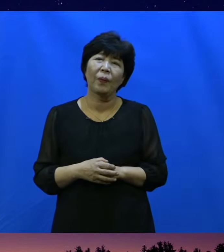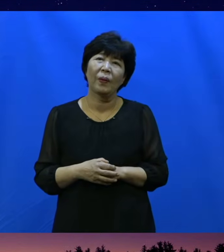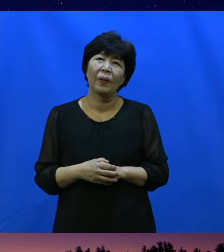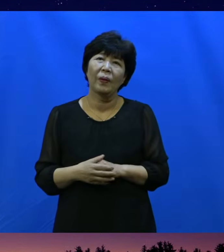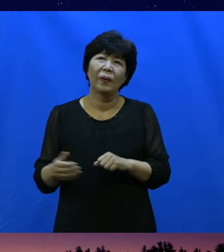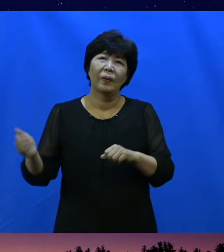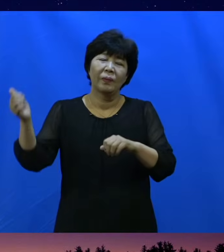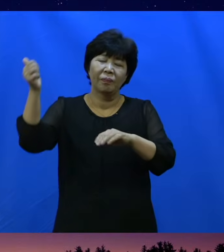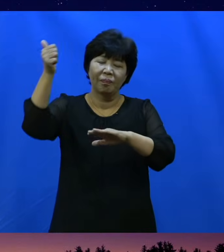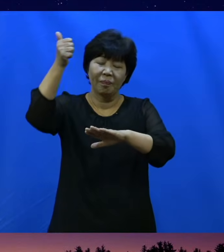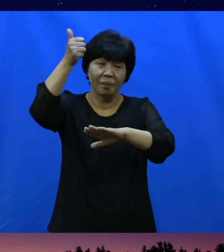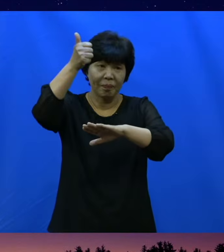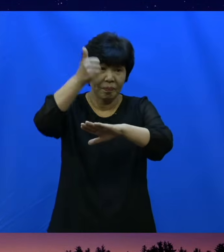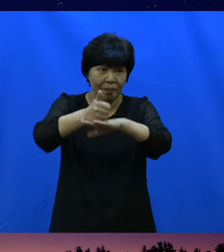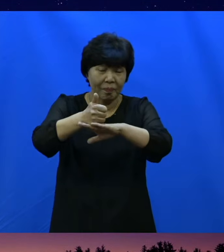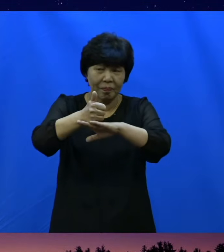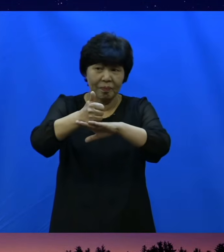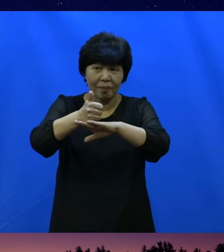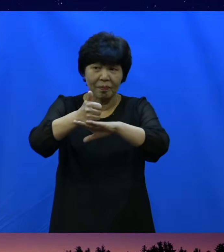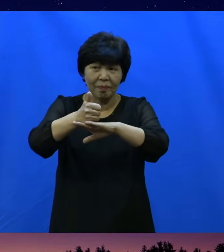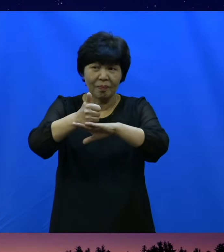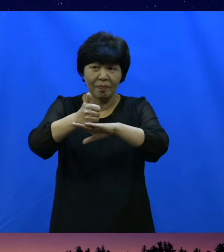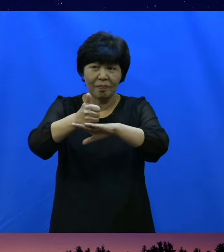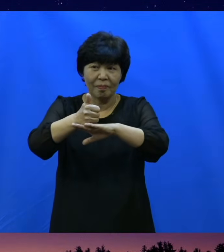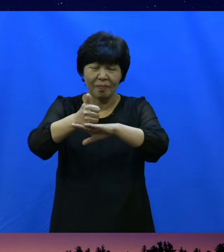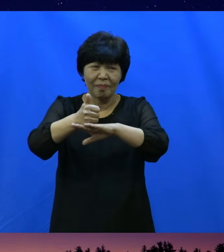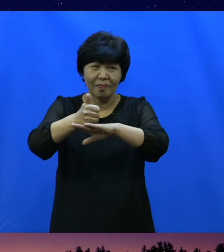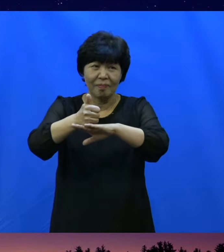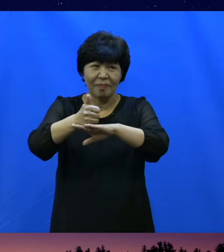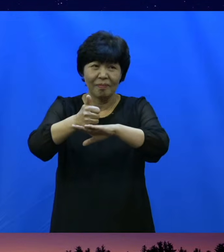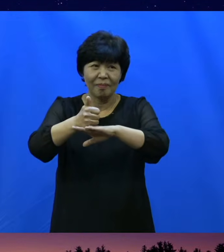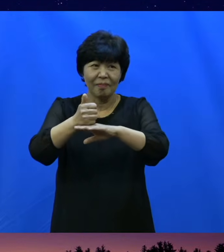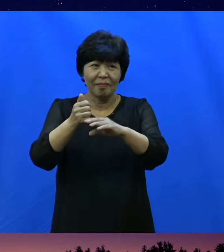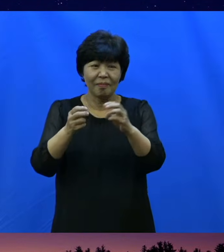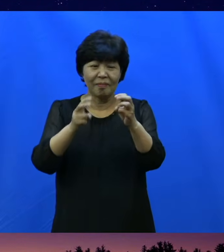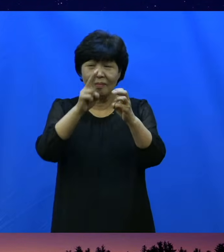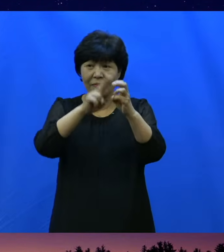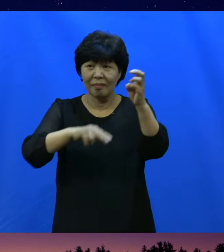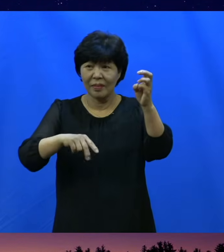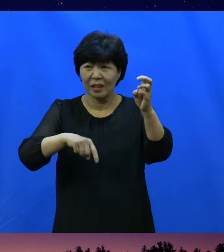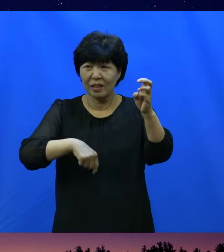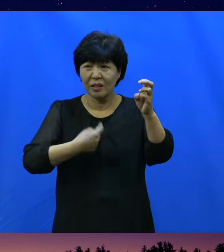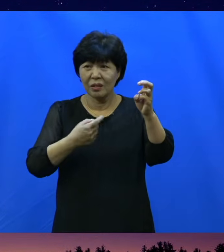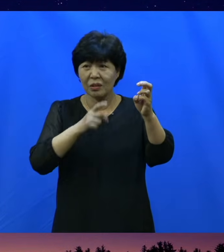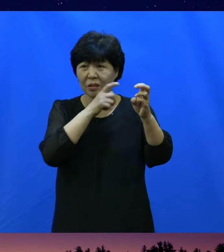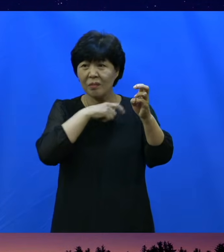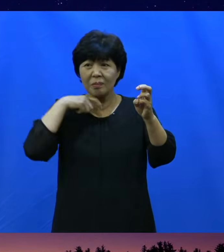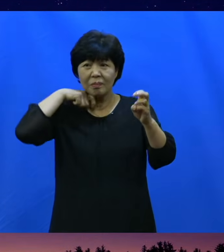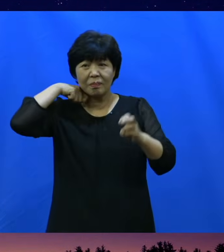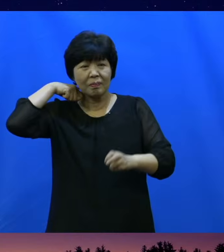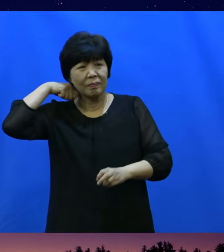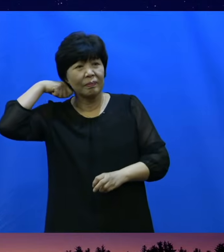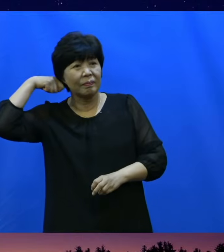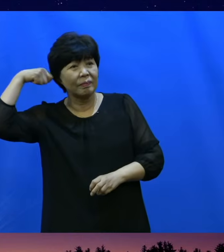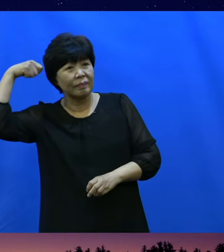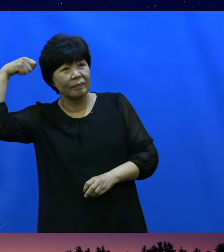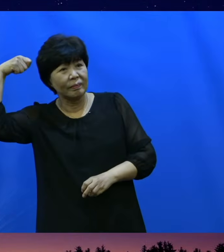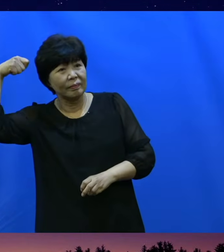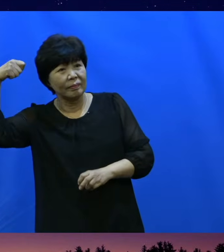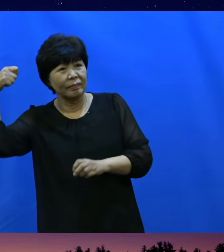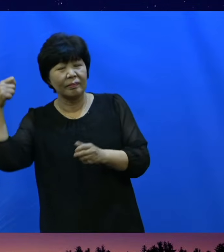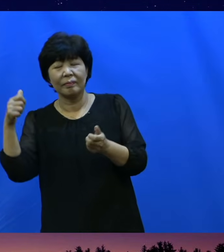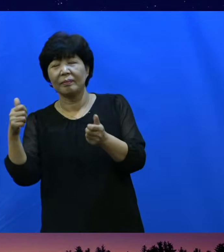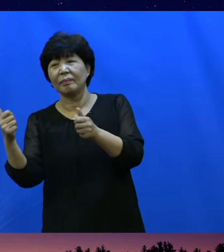결국 어떻게 돼요? 파괴적인 결과를 낳아요. 스스로 목숨을 끊어요. 그죠? 비참한 최후로